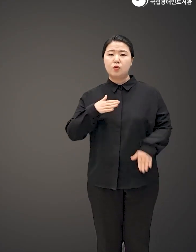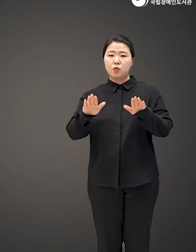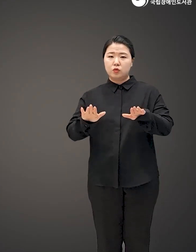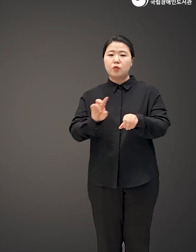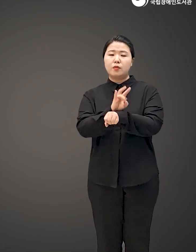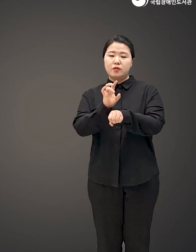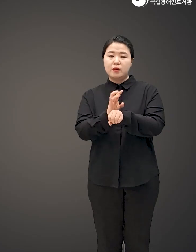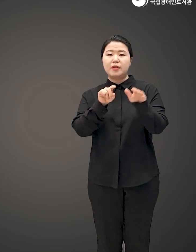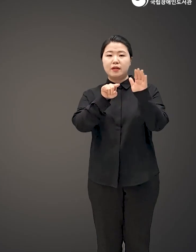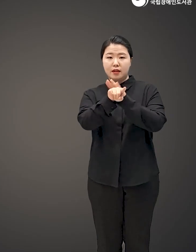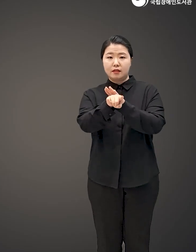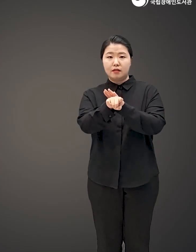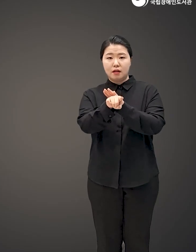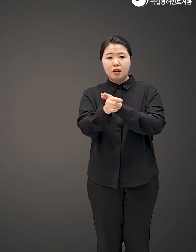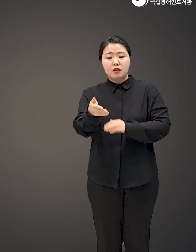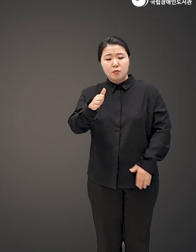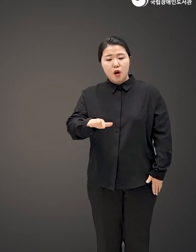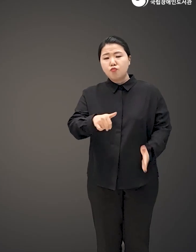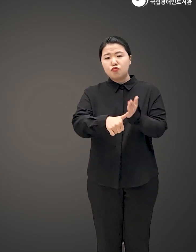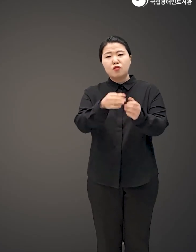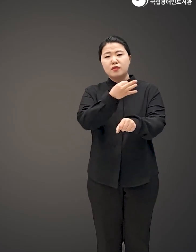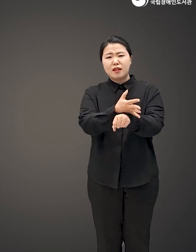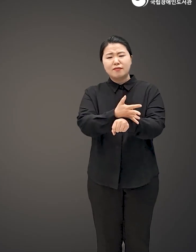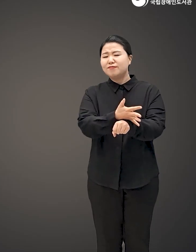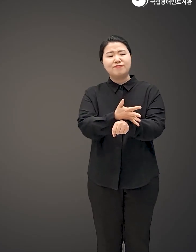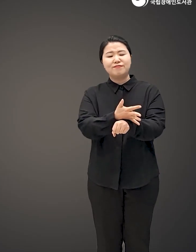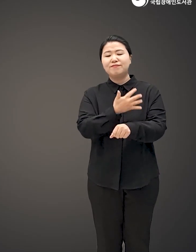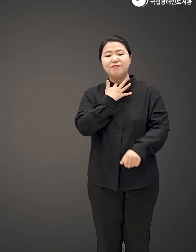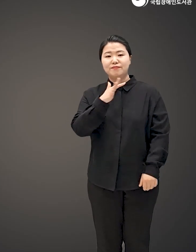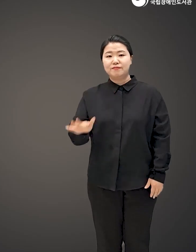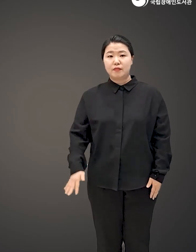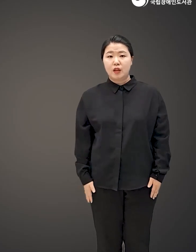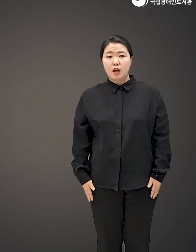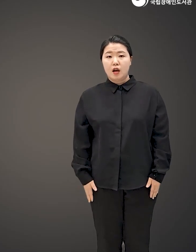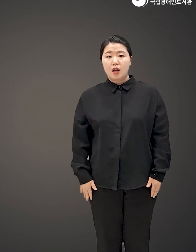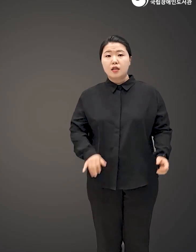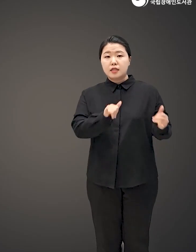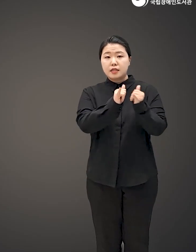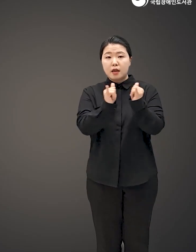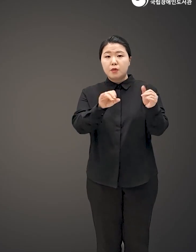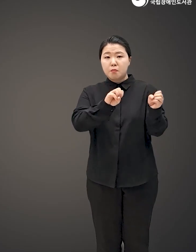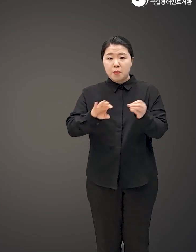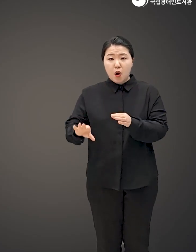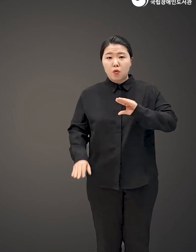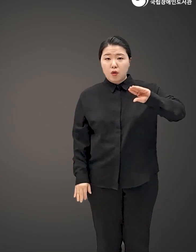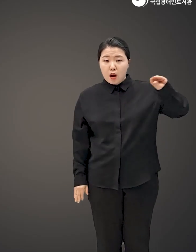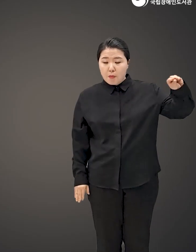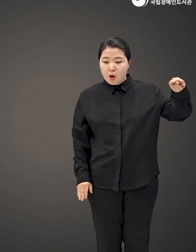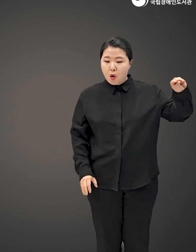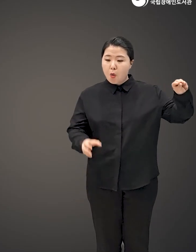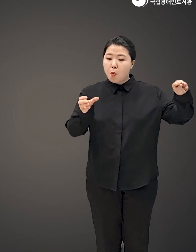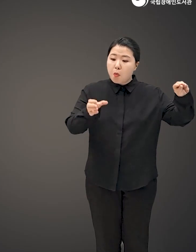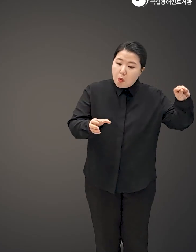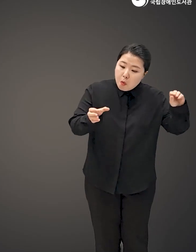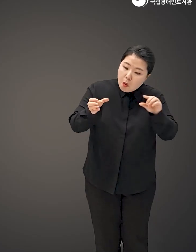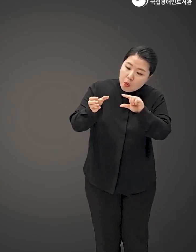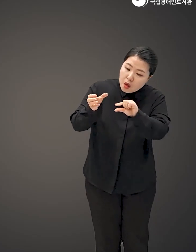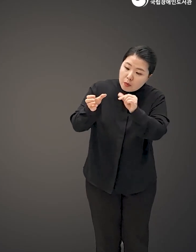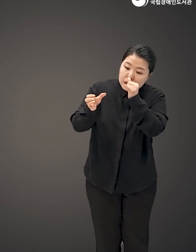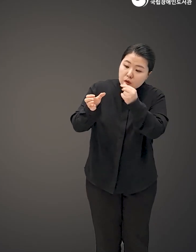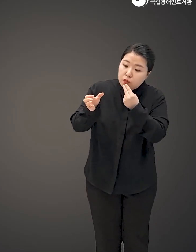나는 오늘도 편의점에 간다. 하지만 무얼 산 적은 없다. 손님들이 남기고 간 것이라면 무엇이든 흔들어